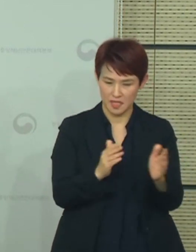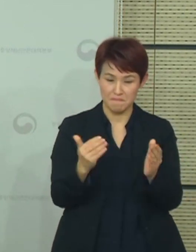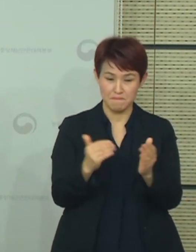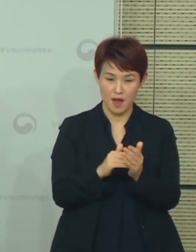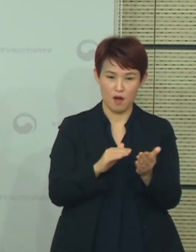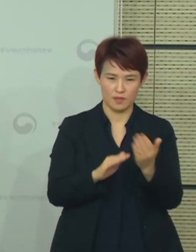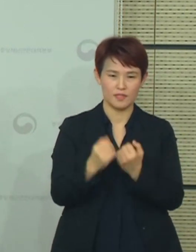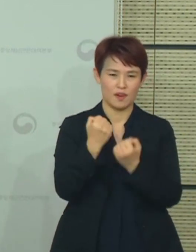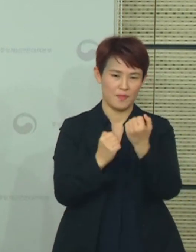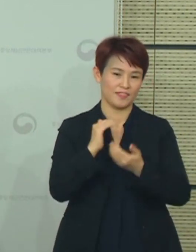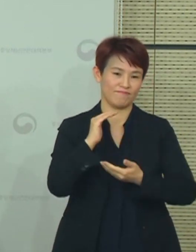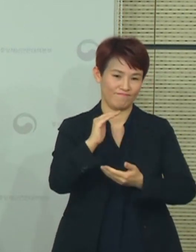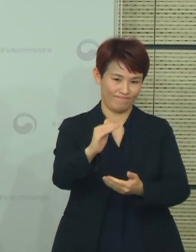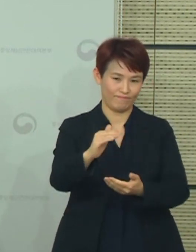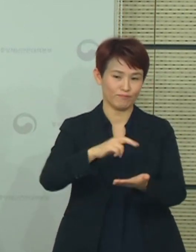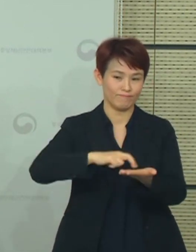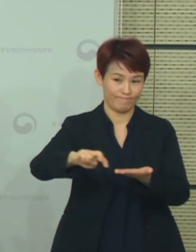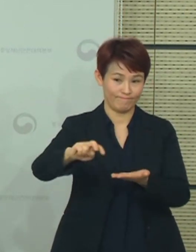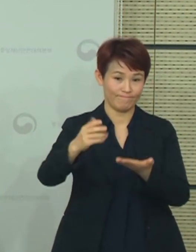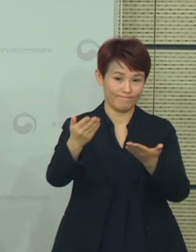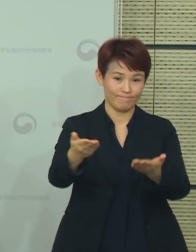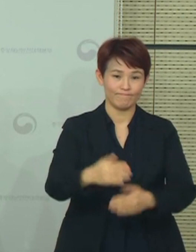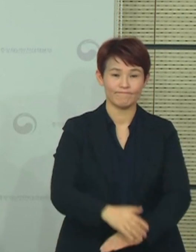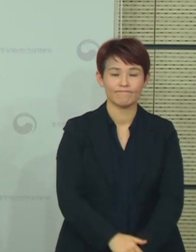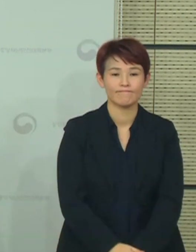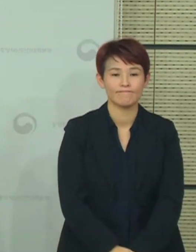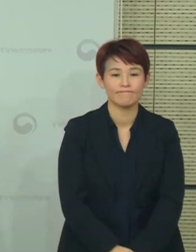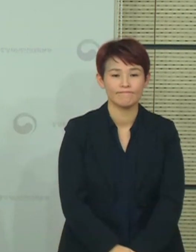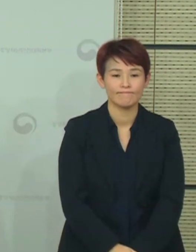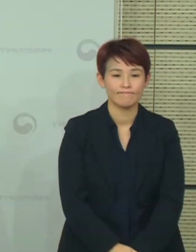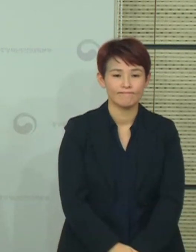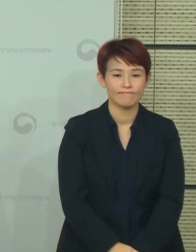해서 문자로 공지를 해드리도록 하겠습니다.